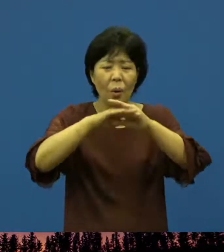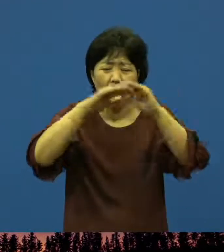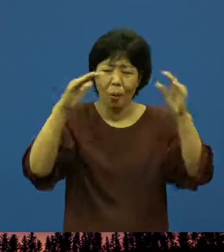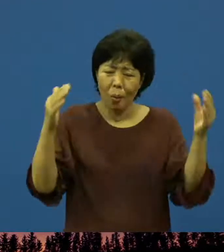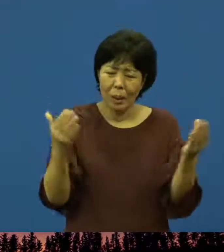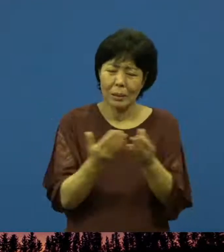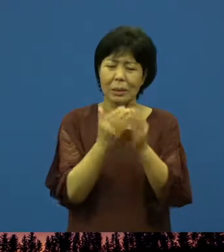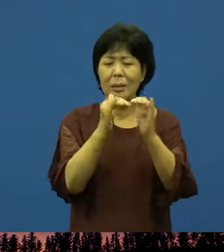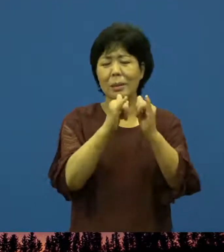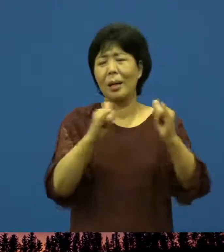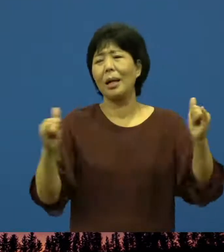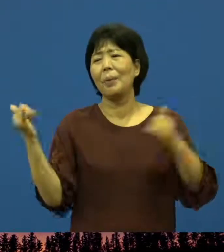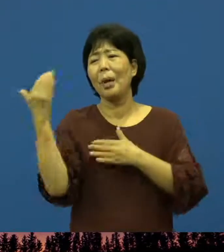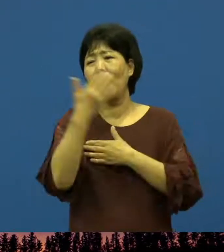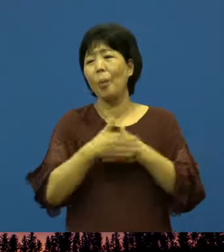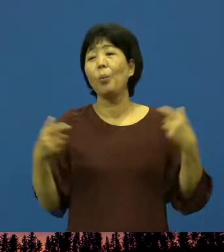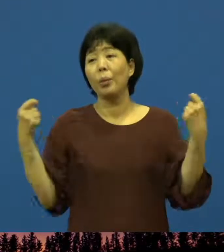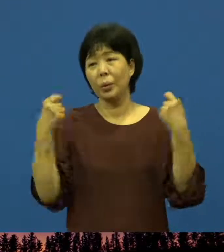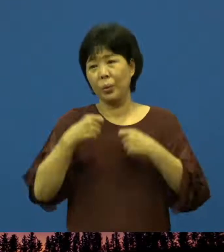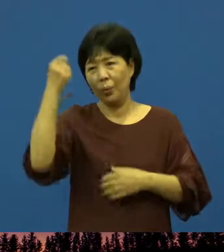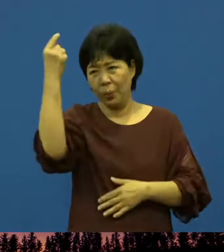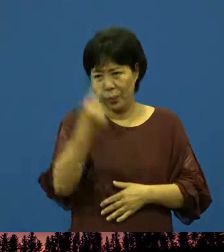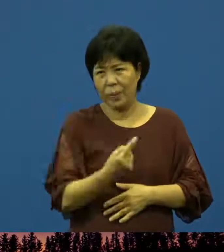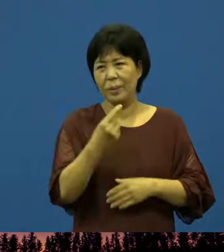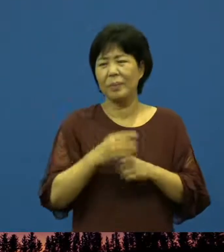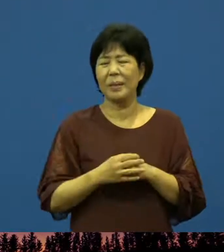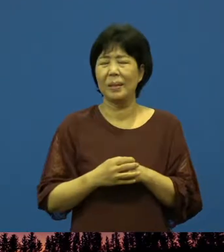육체로 오신 그리스도를 우리가 믿습니다.